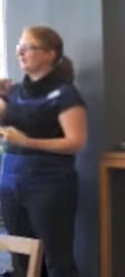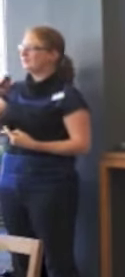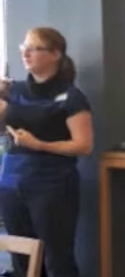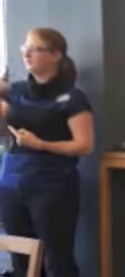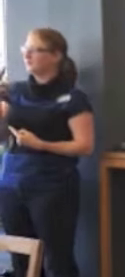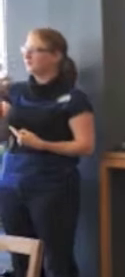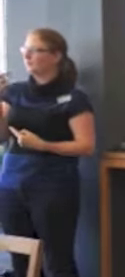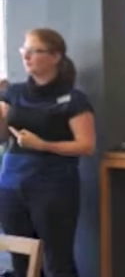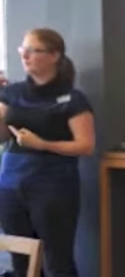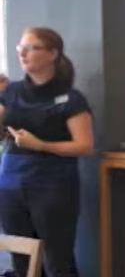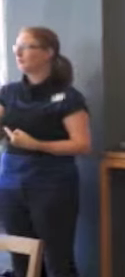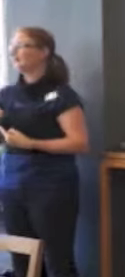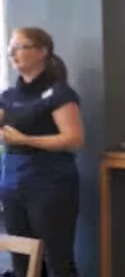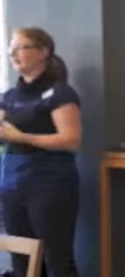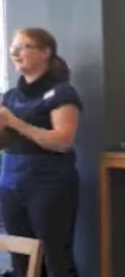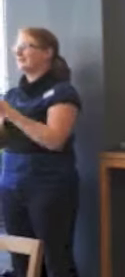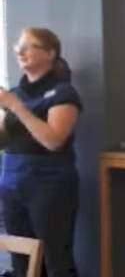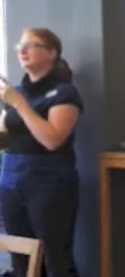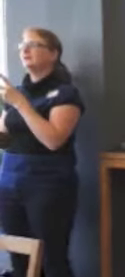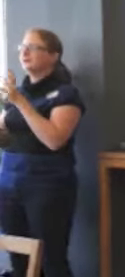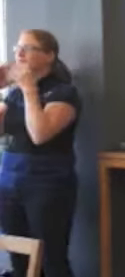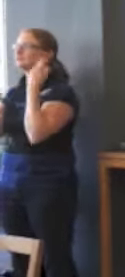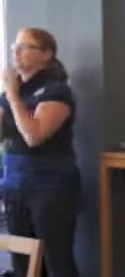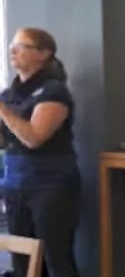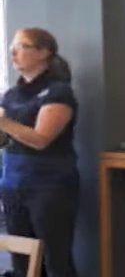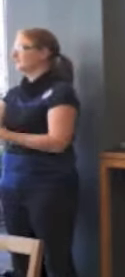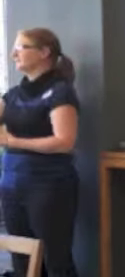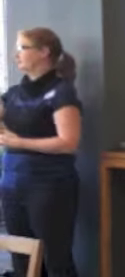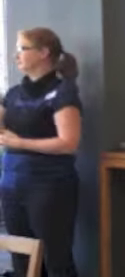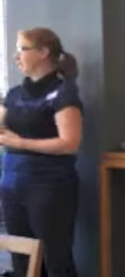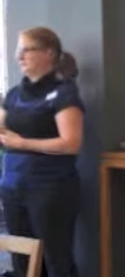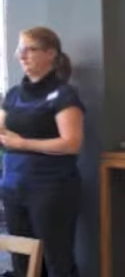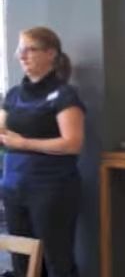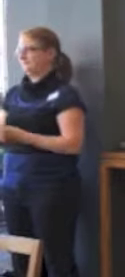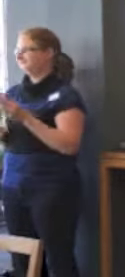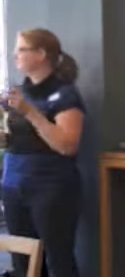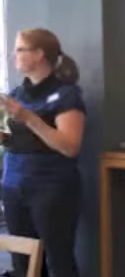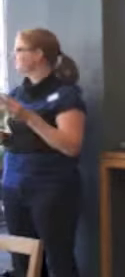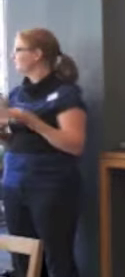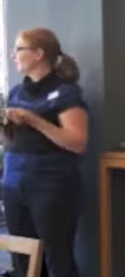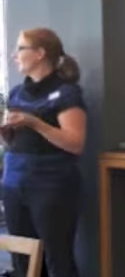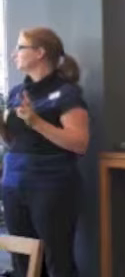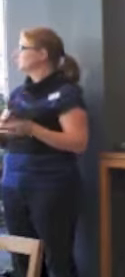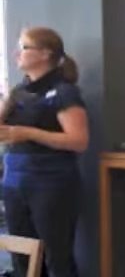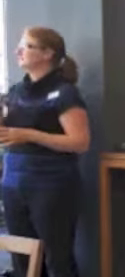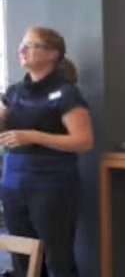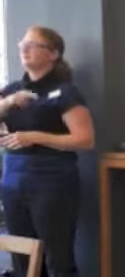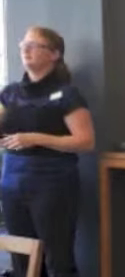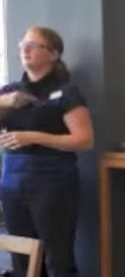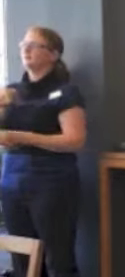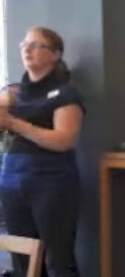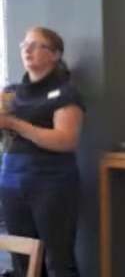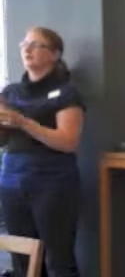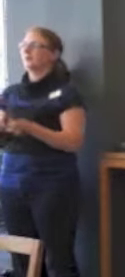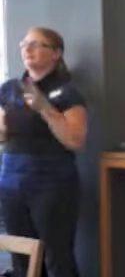inkubatorer, konsortier eller social franchising. Och det finns också exempel på när man jobbar med det vi brukar kalla